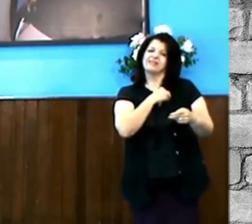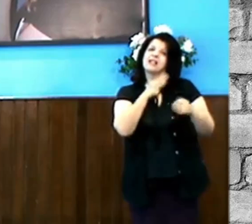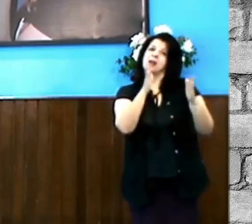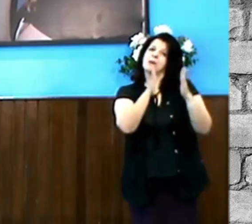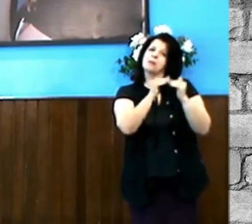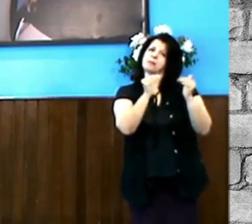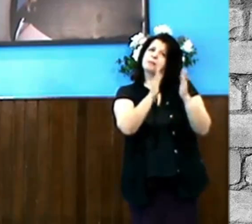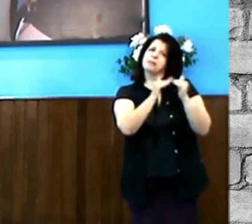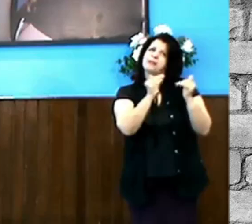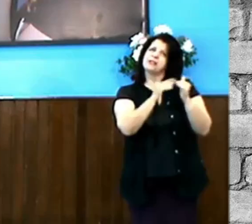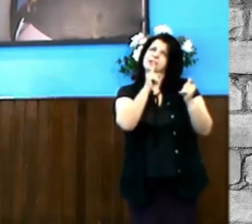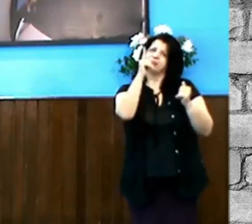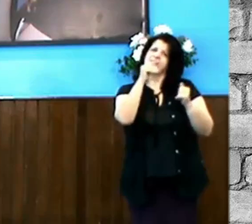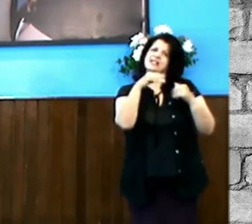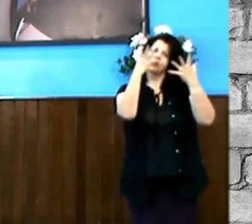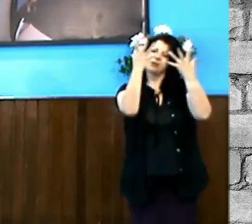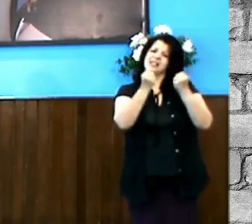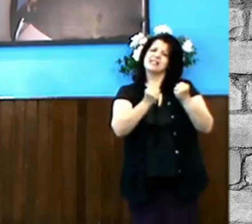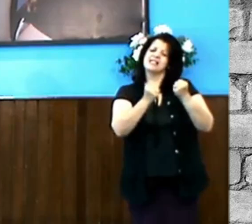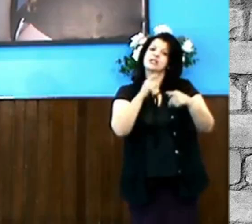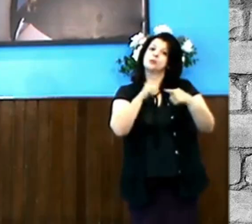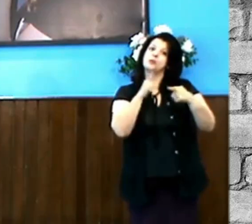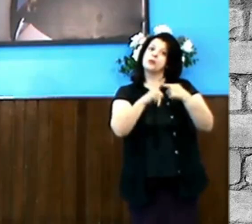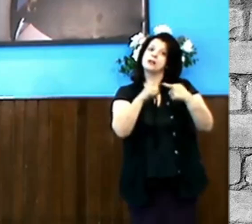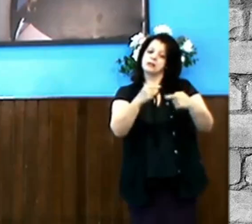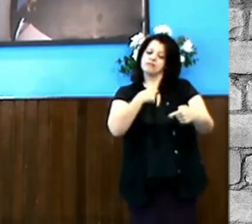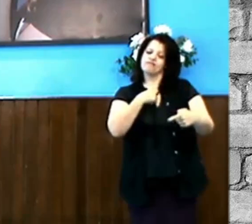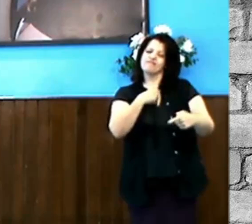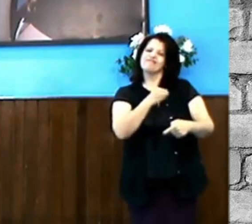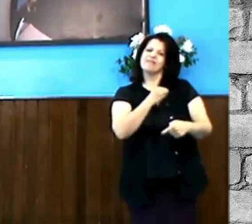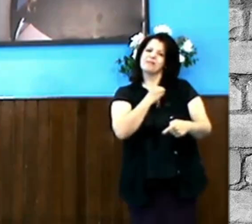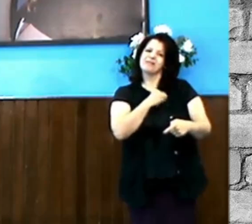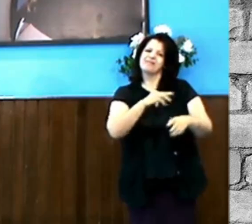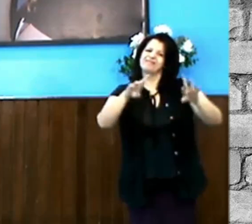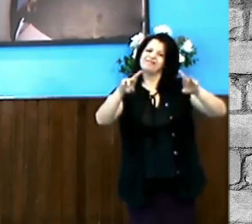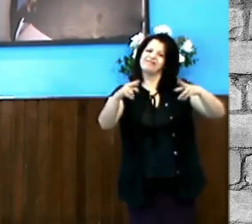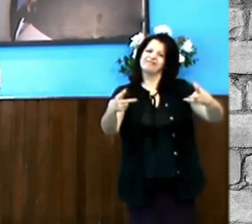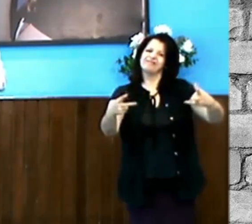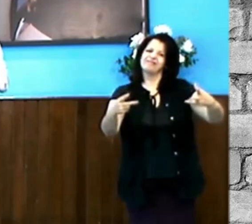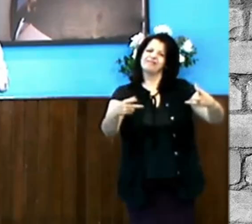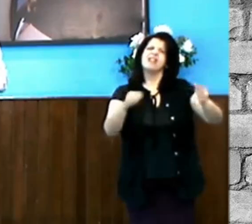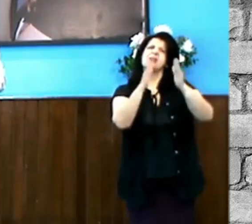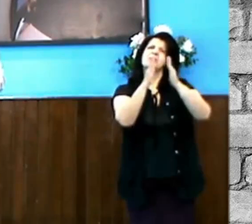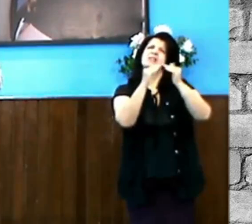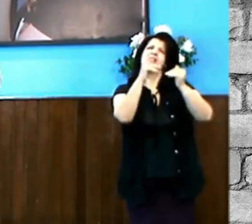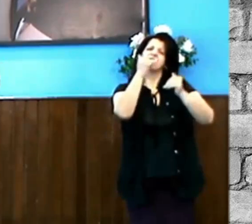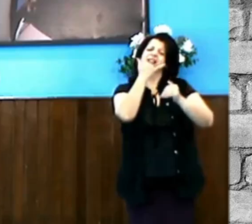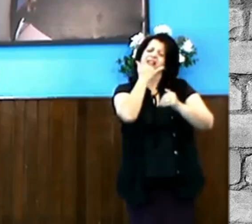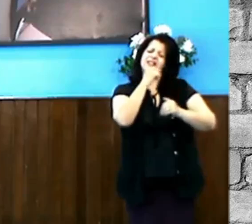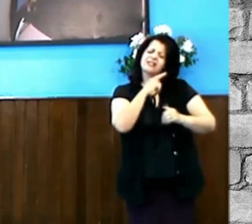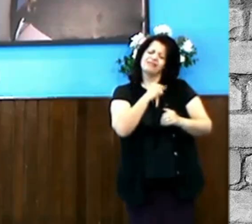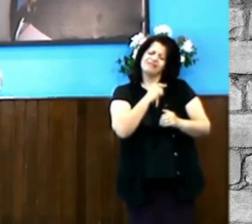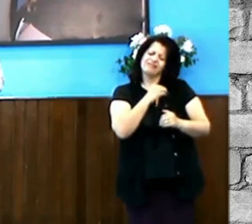pedindo que Deus aceite a nossa justificativa. Há uma grande diferença entre pedir que Deus perdoe nossos pecados